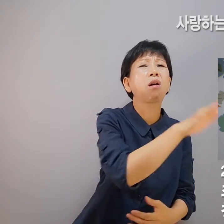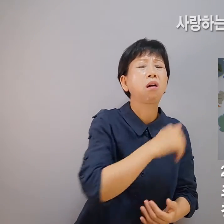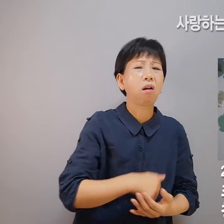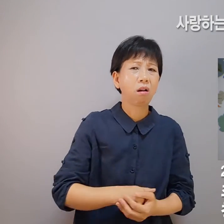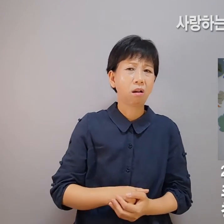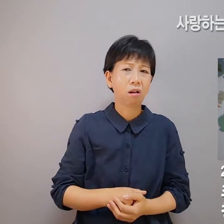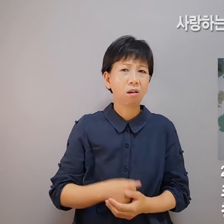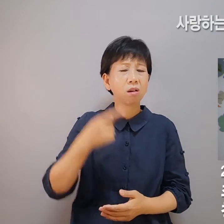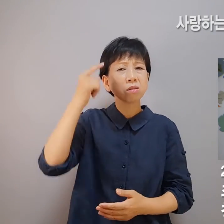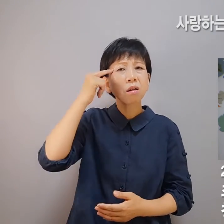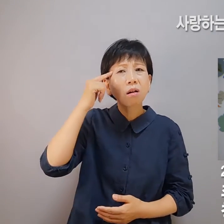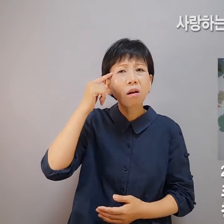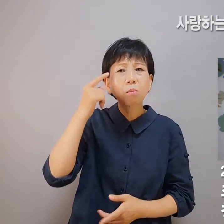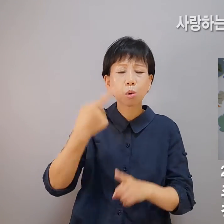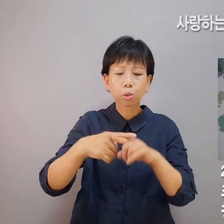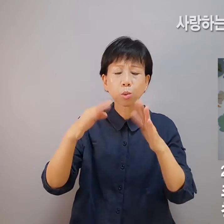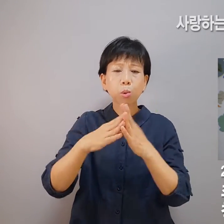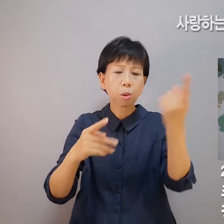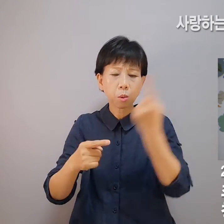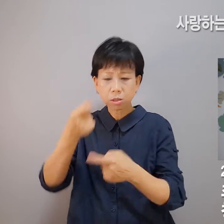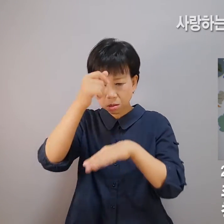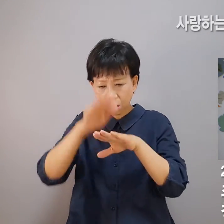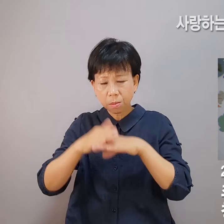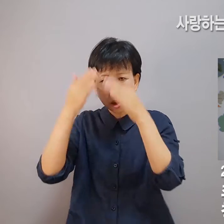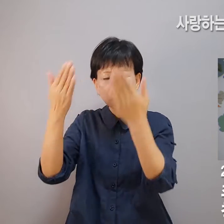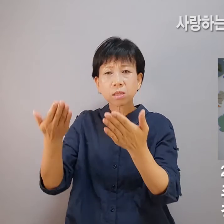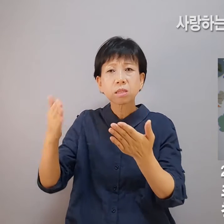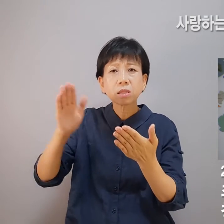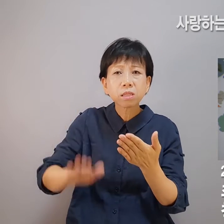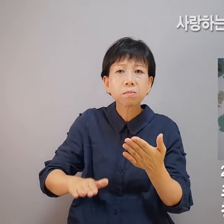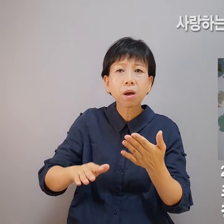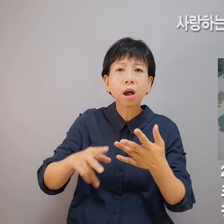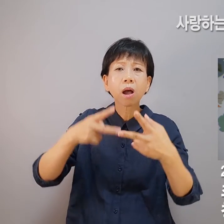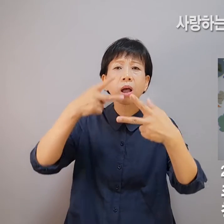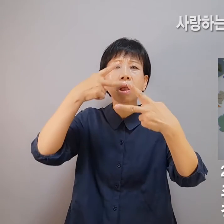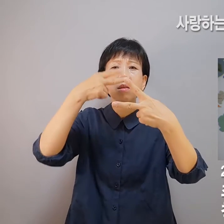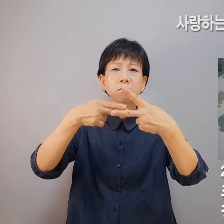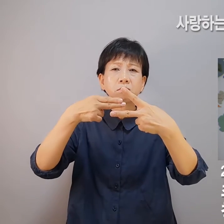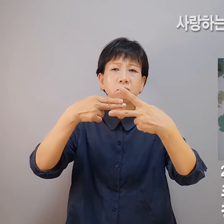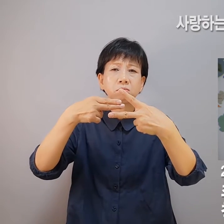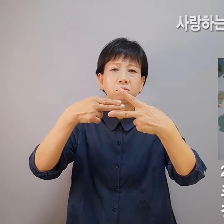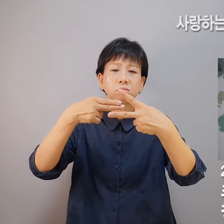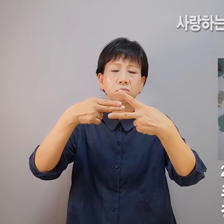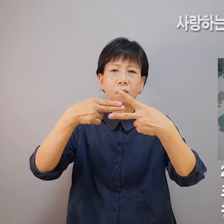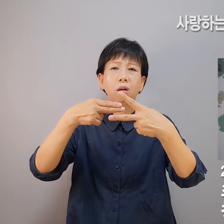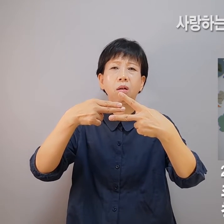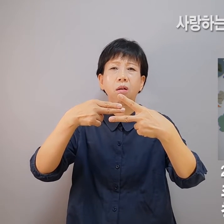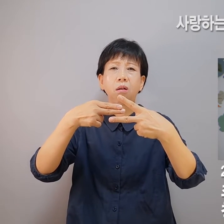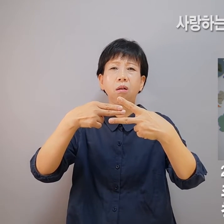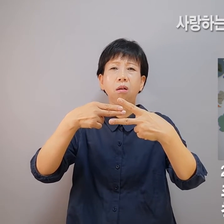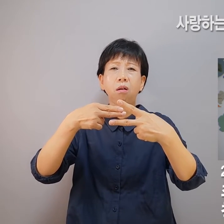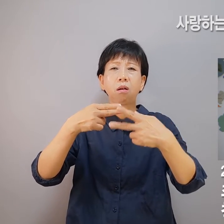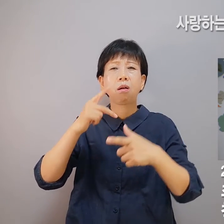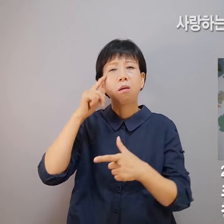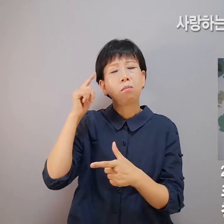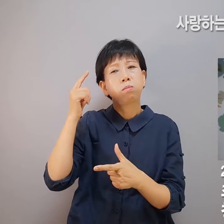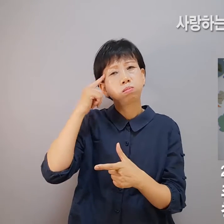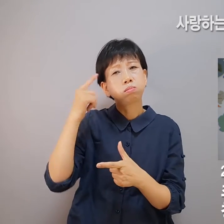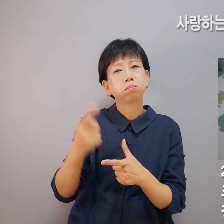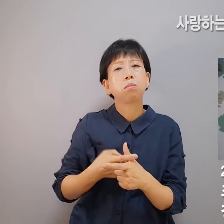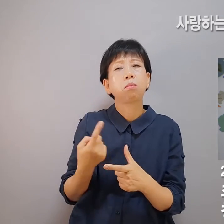있어요. 예배는 드리고 있는데, 지금 말씀은 듣고 있는데 지금 딴 생각하고 있는